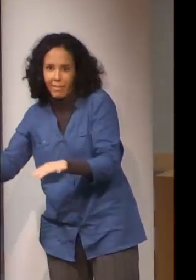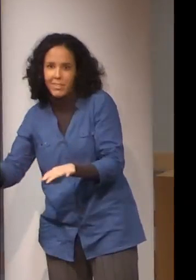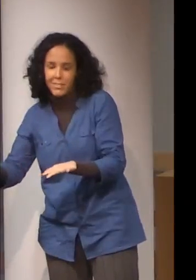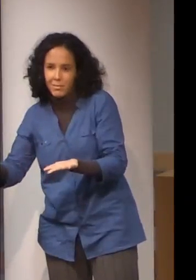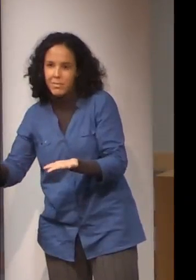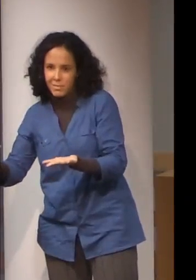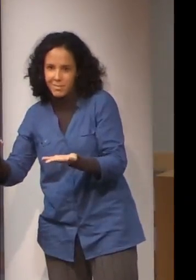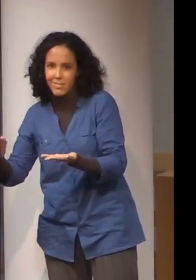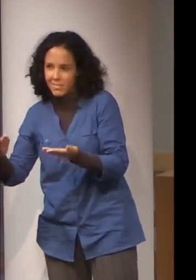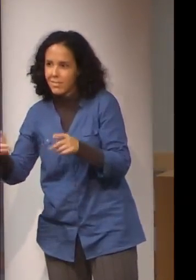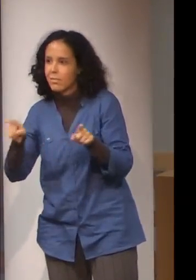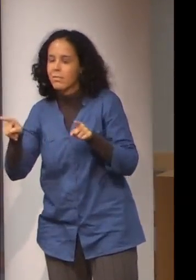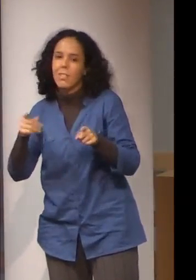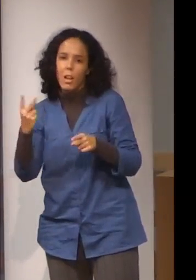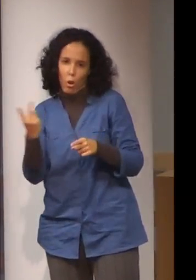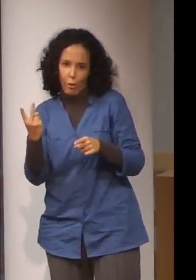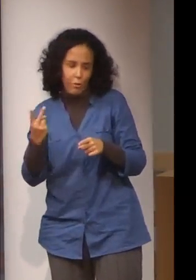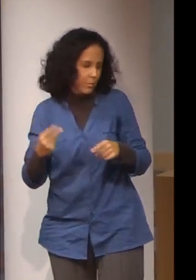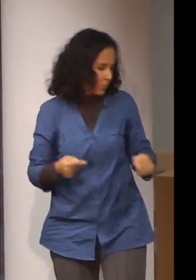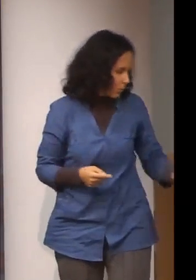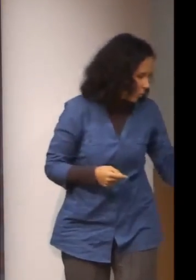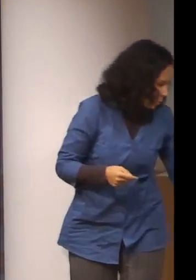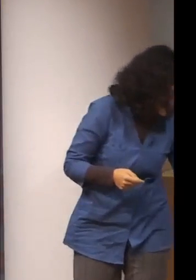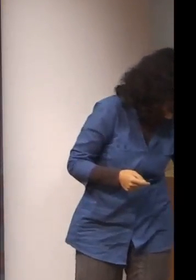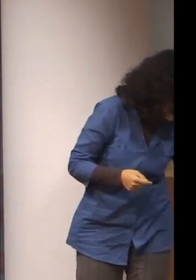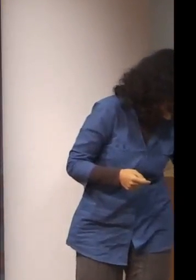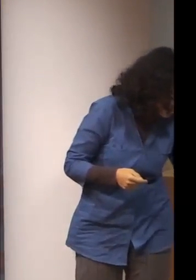necesita esta lengua, porque la sociedad aún lo demanda.